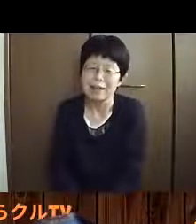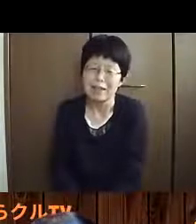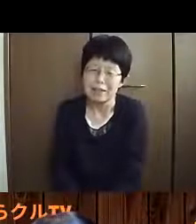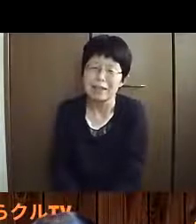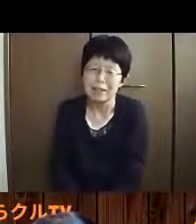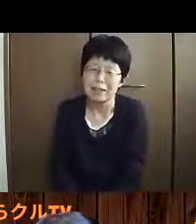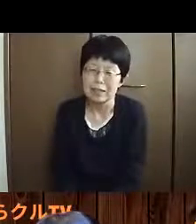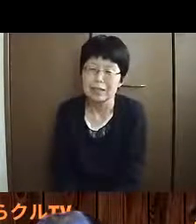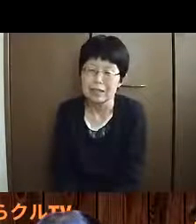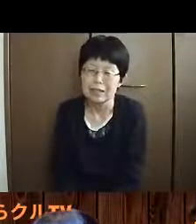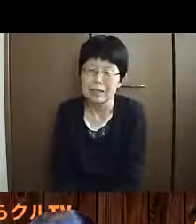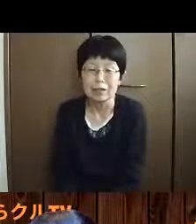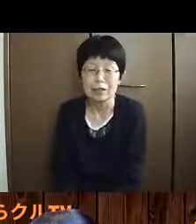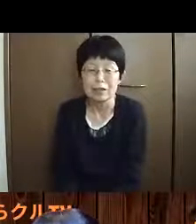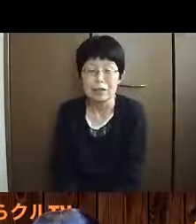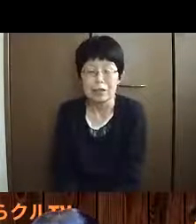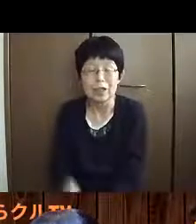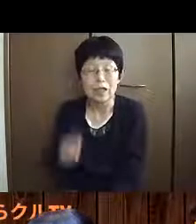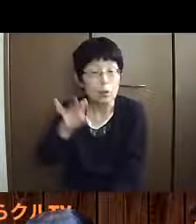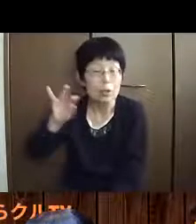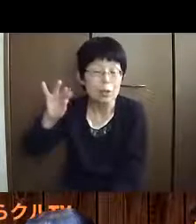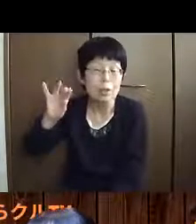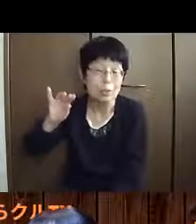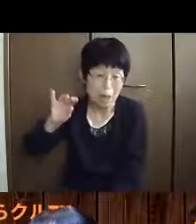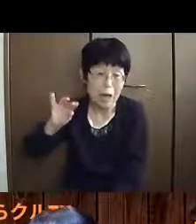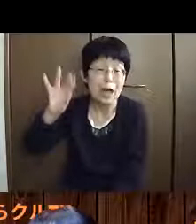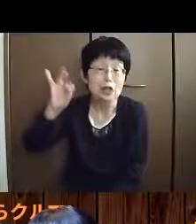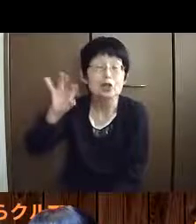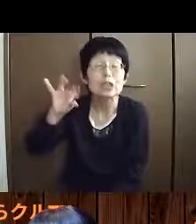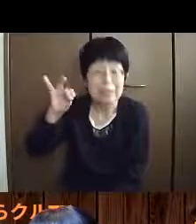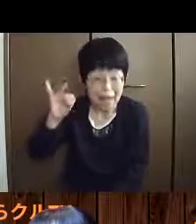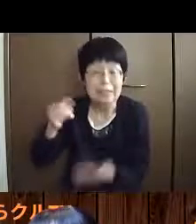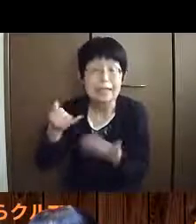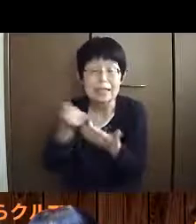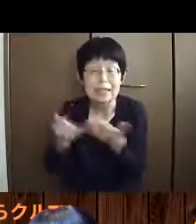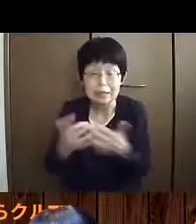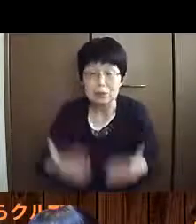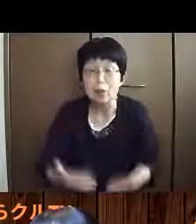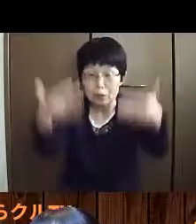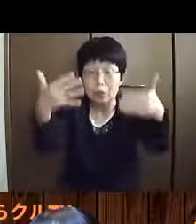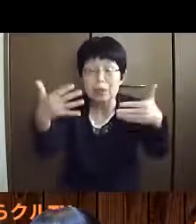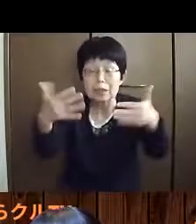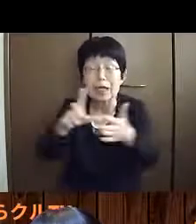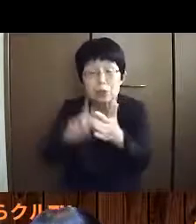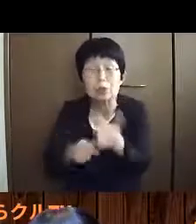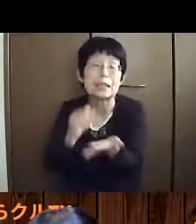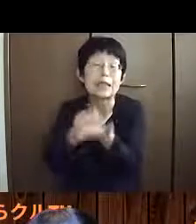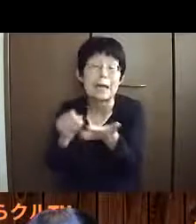で、これがツイッターにイラストを載せた時にその書いたものです